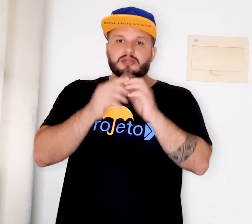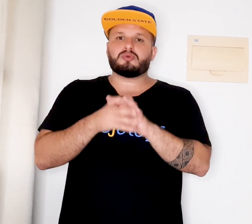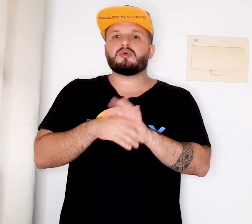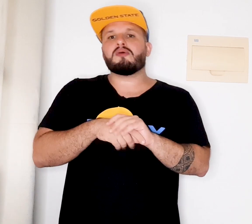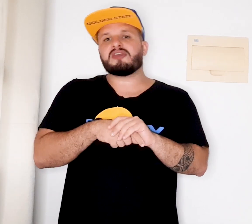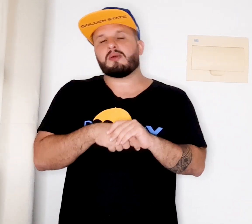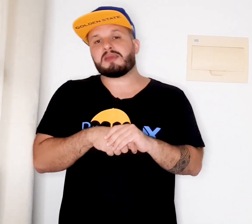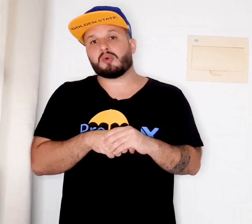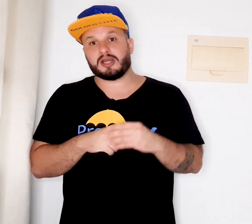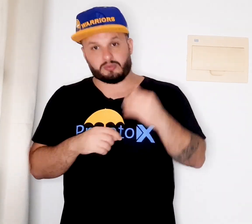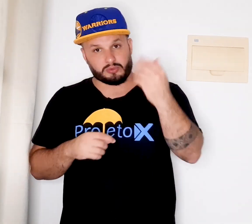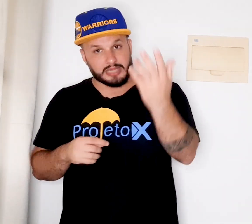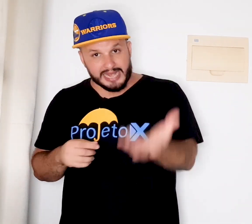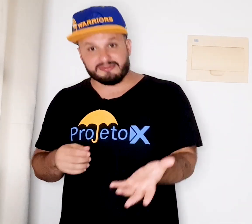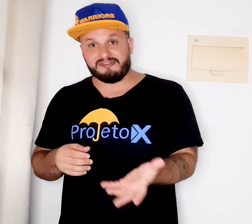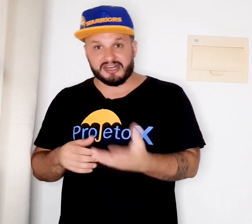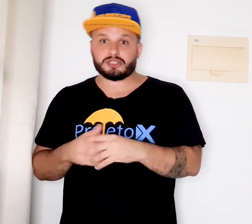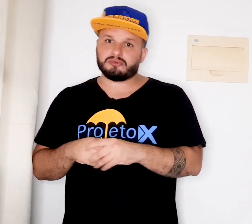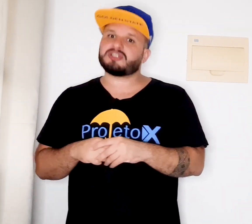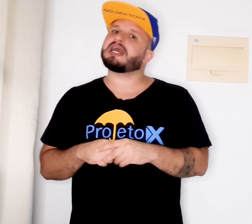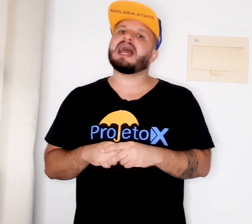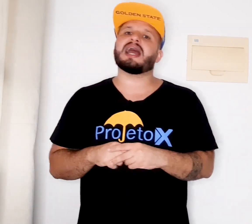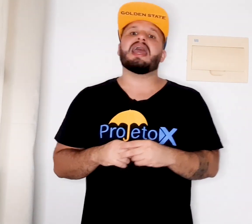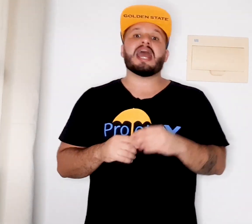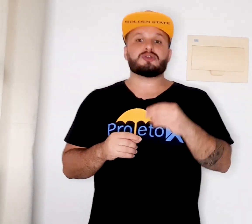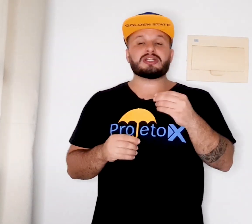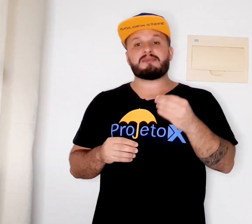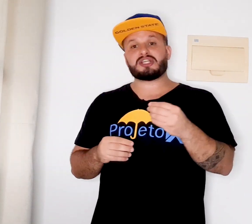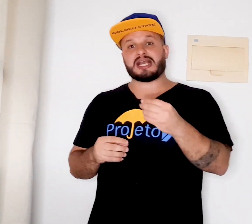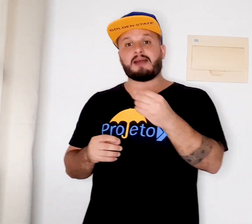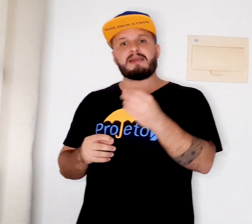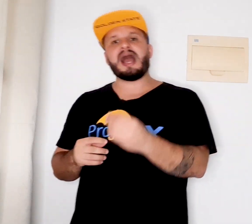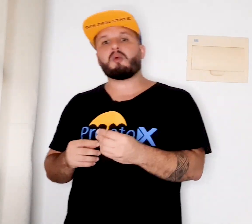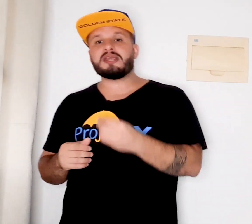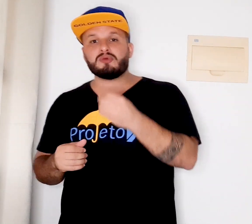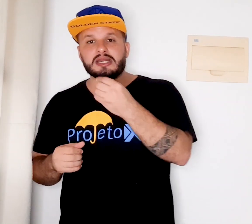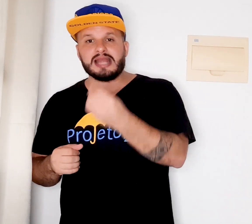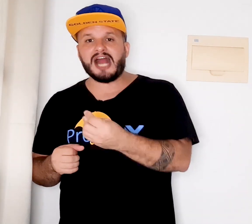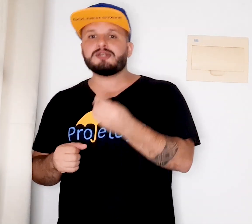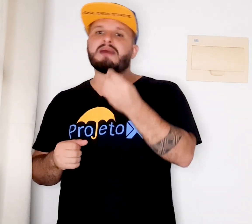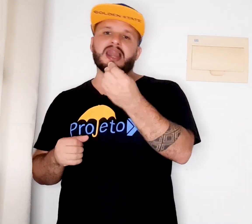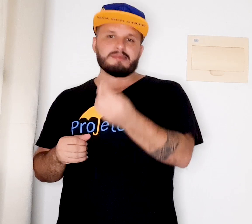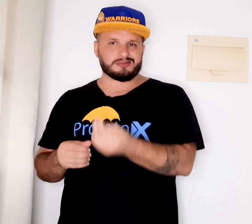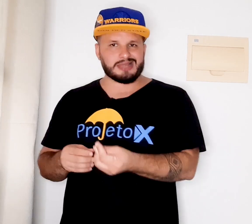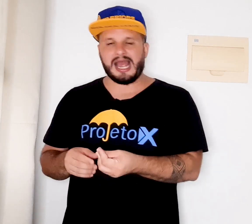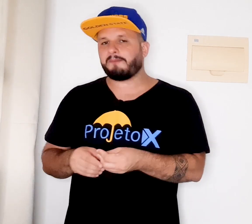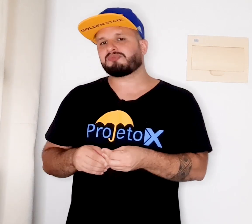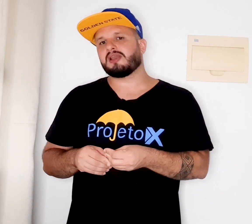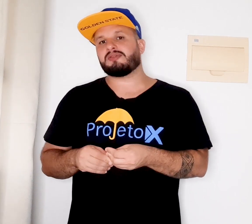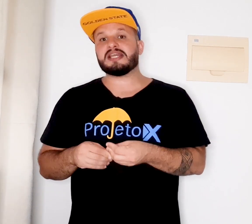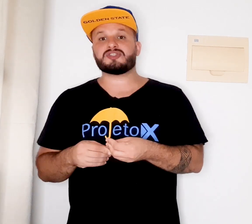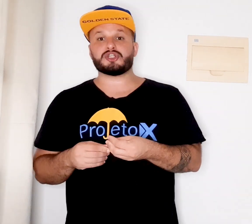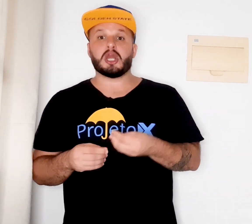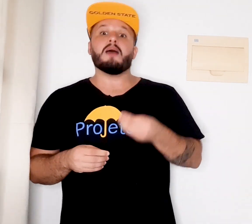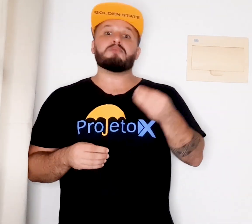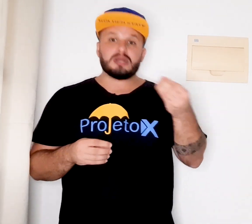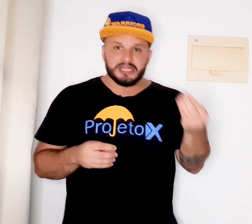do governo peruano à frente do Vizcarra é justamente acabar com a imunidade parlamentar desses